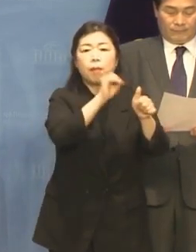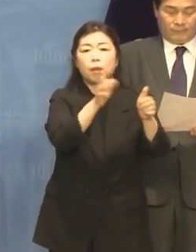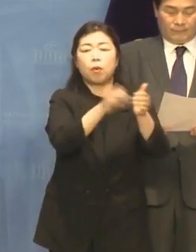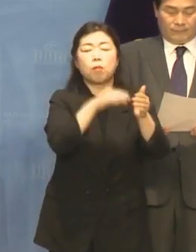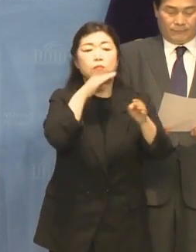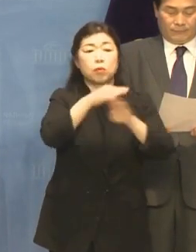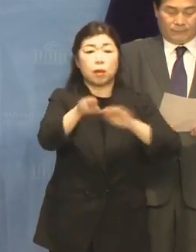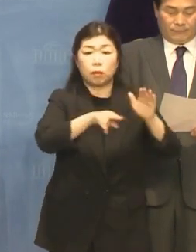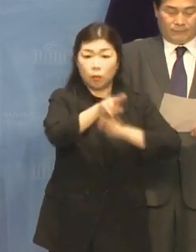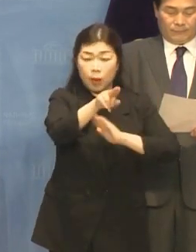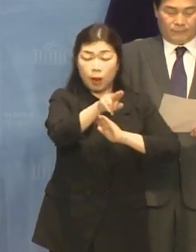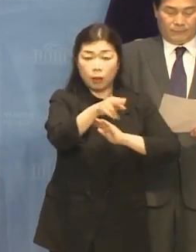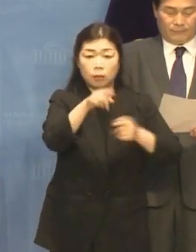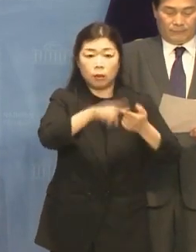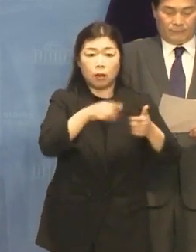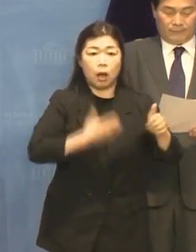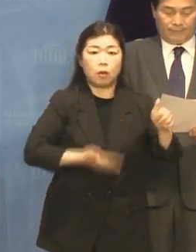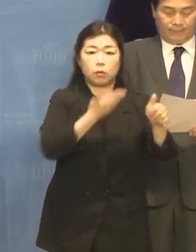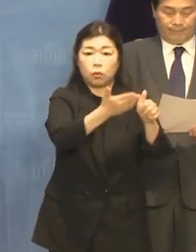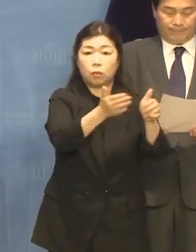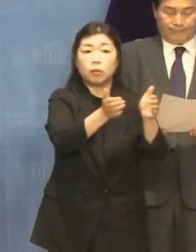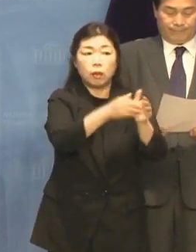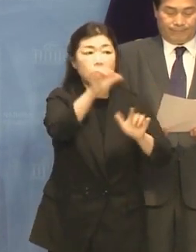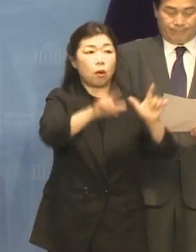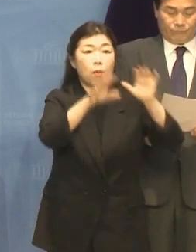월북 의사를 표명한 정황 등을 고려할 때